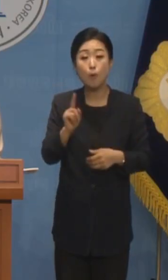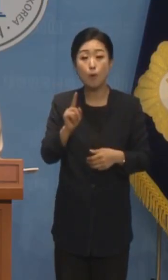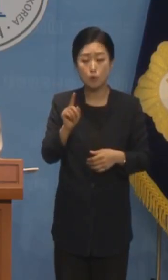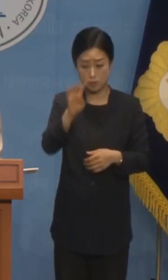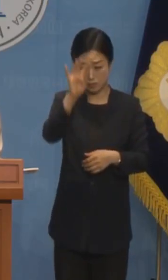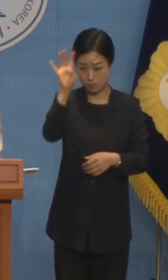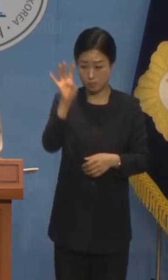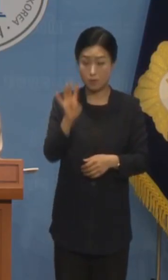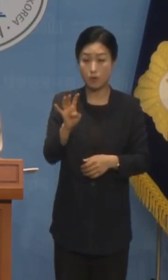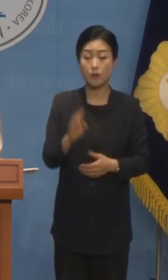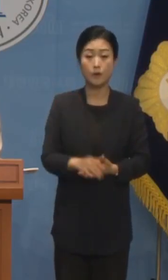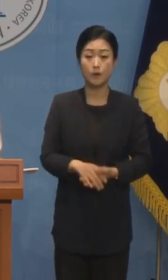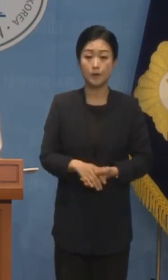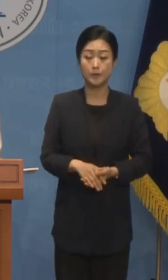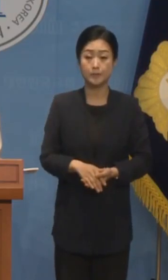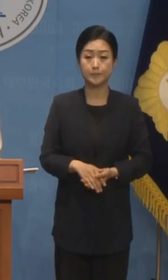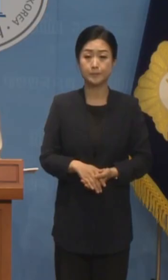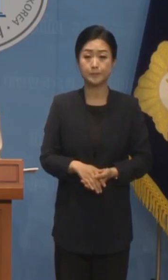국민들은 궁금해합니다.